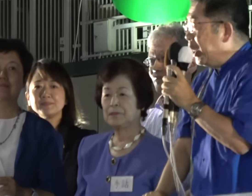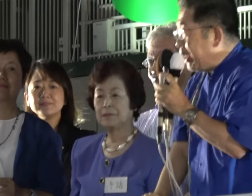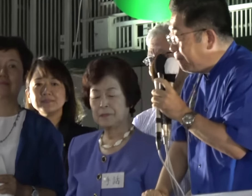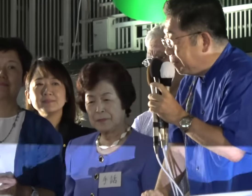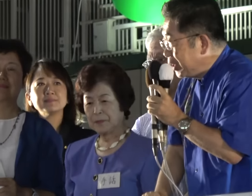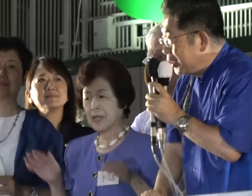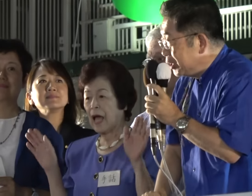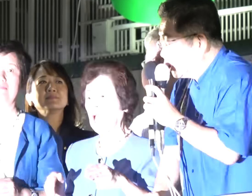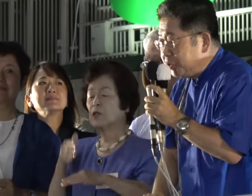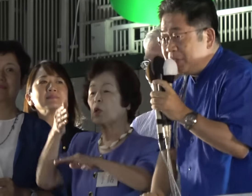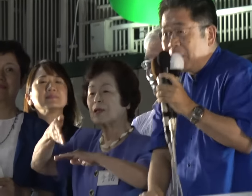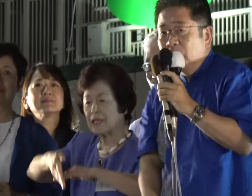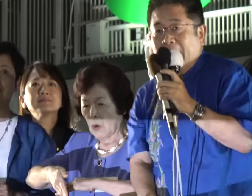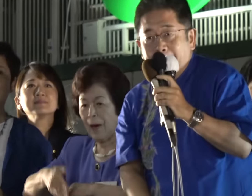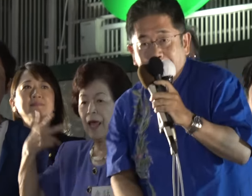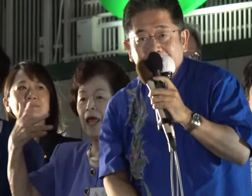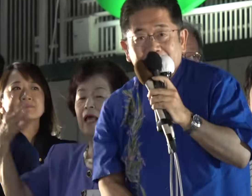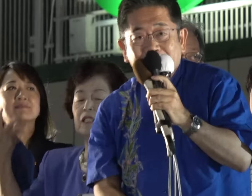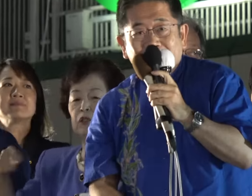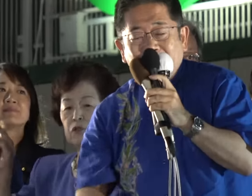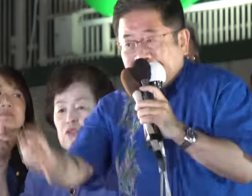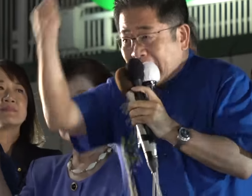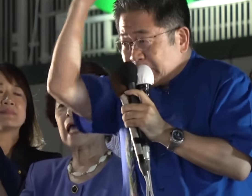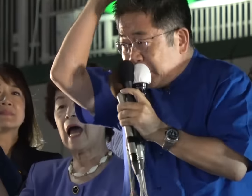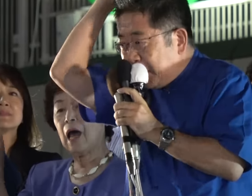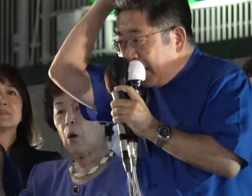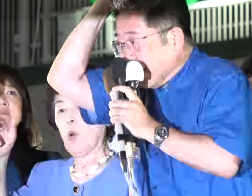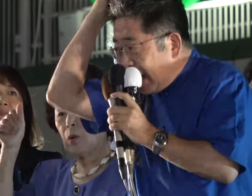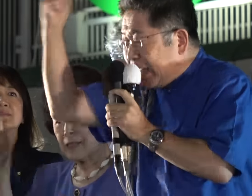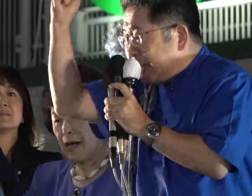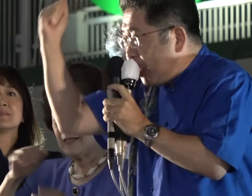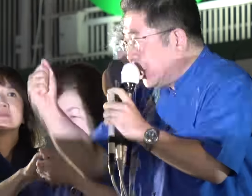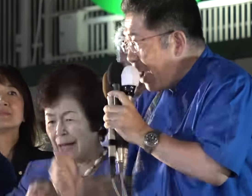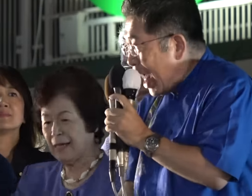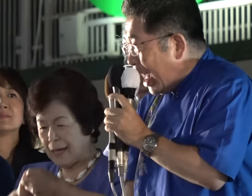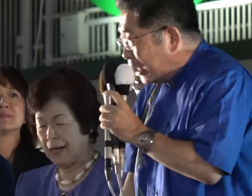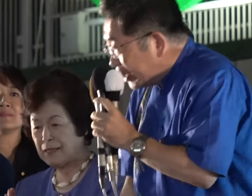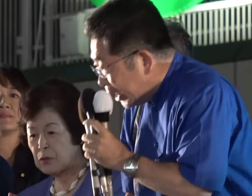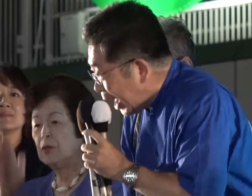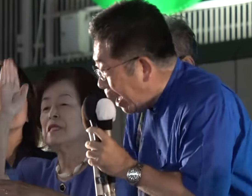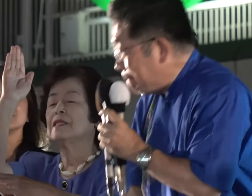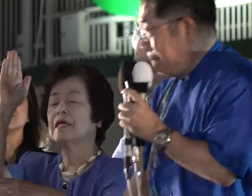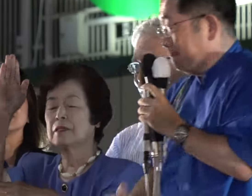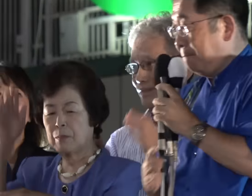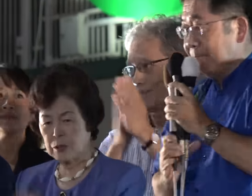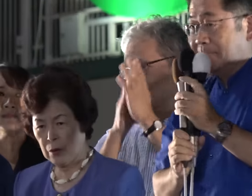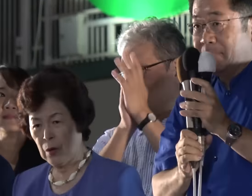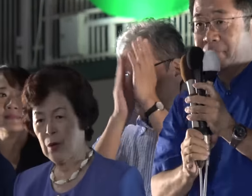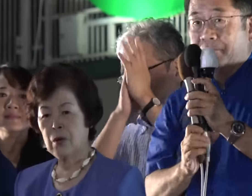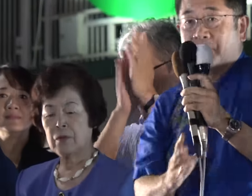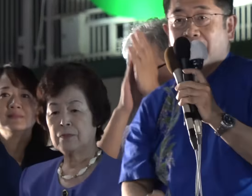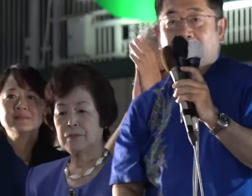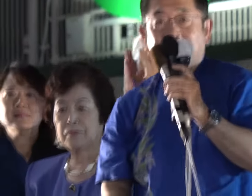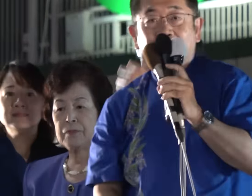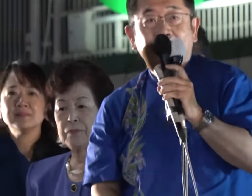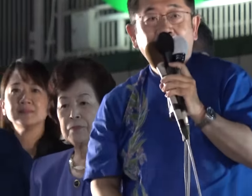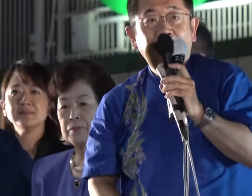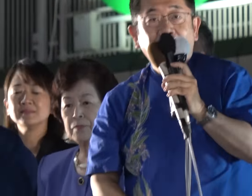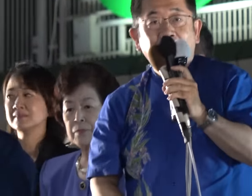鳥越俊太郎さん、必ず勝たせようではありませんか。